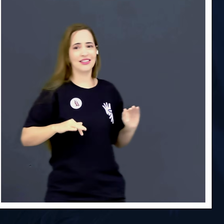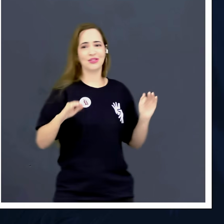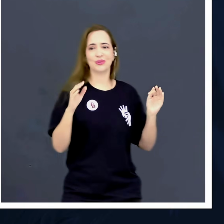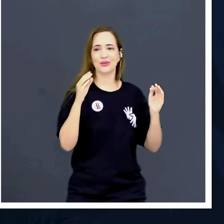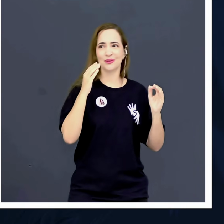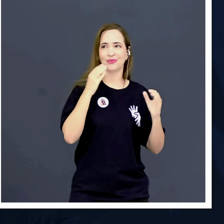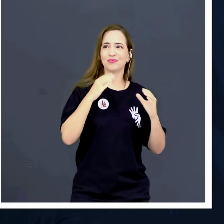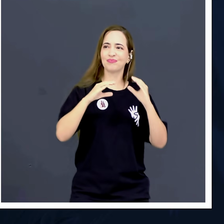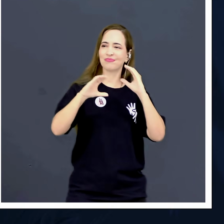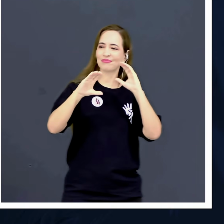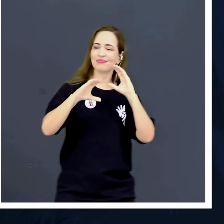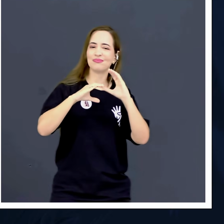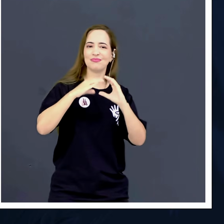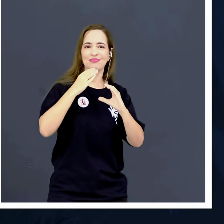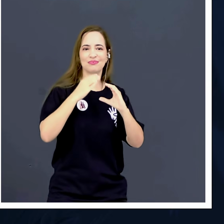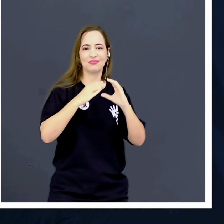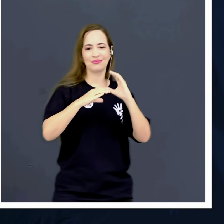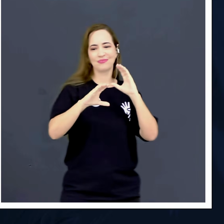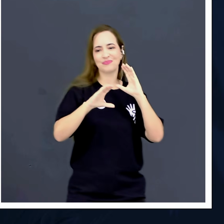eu canto.